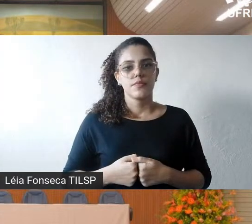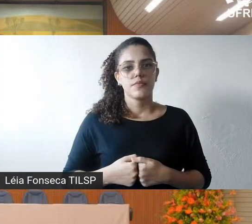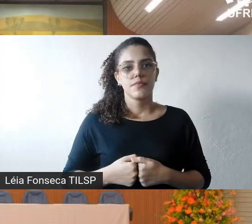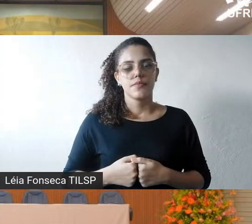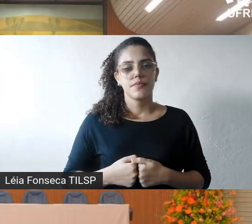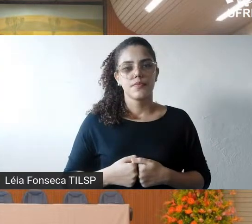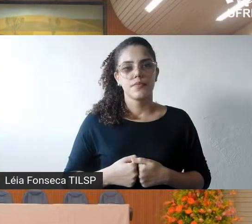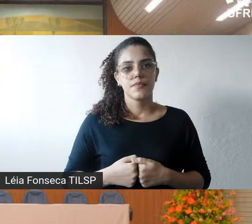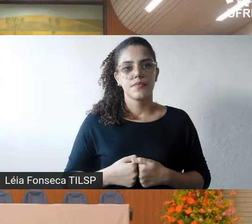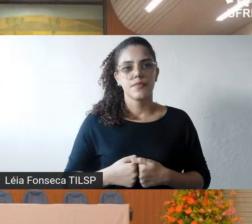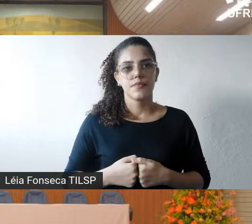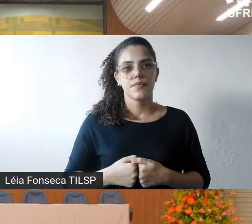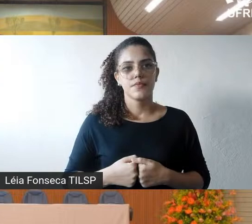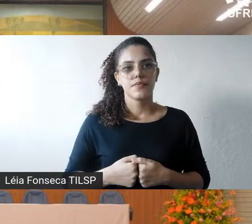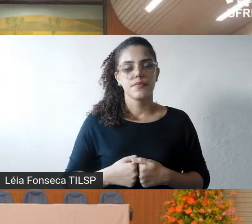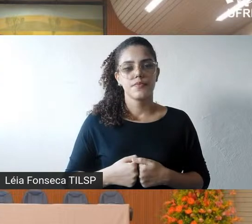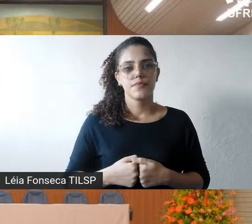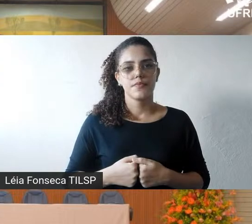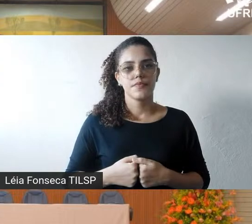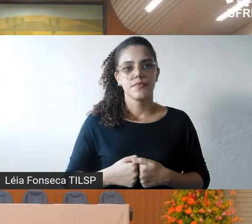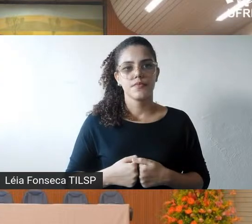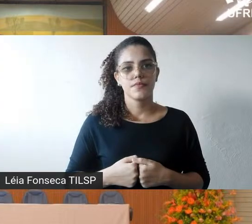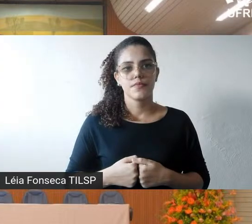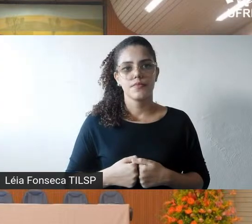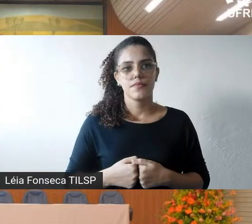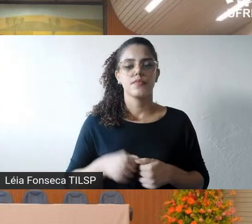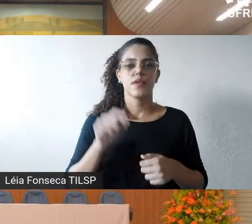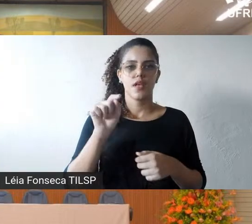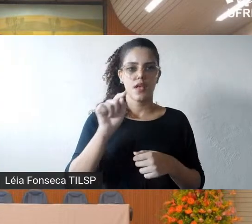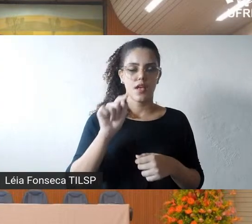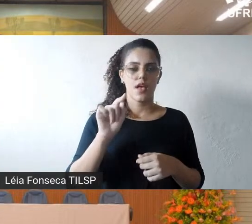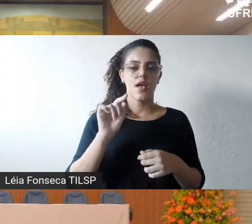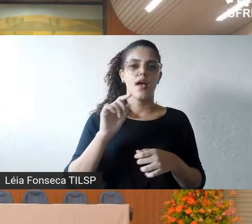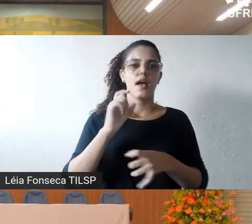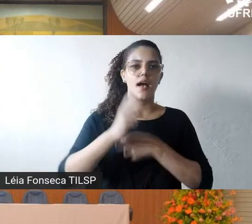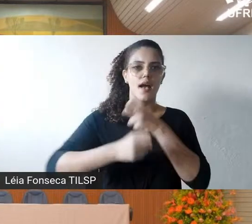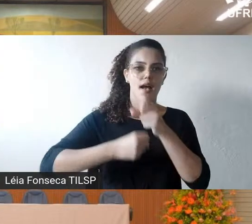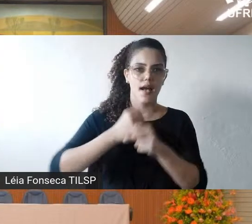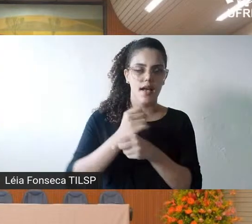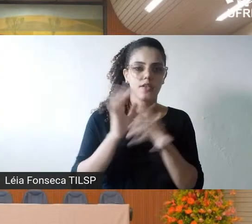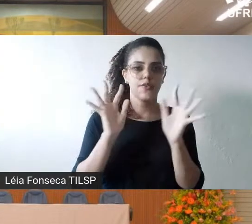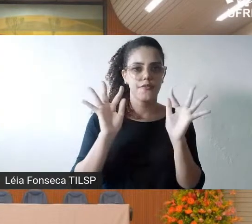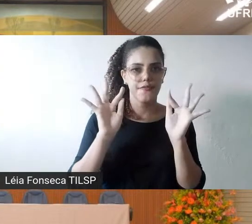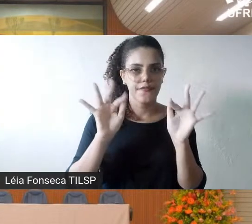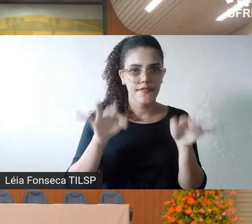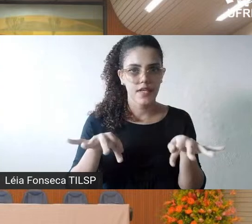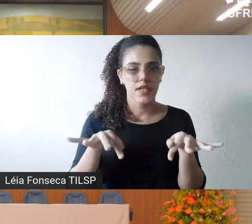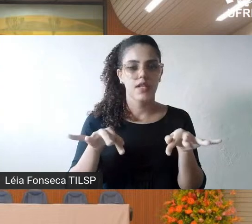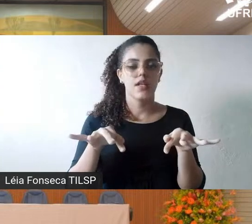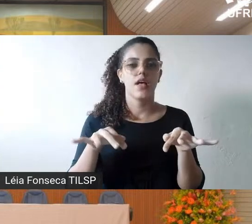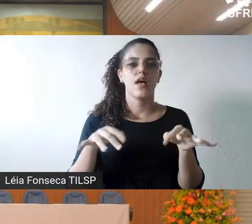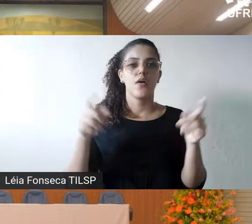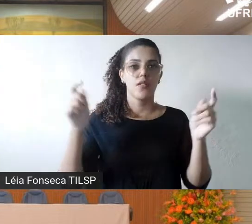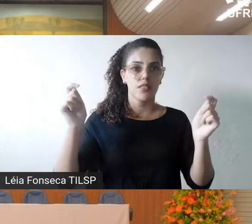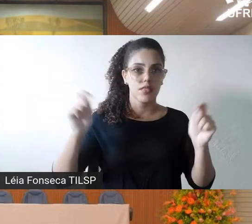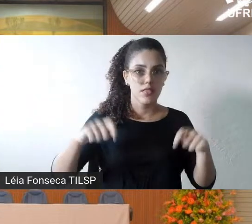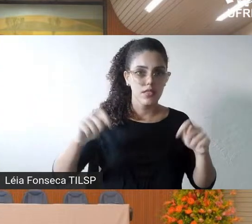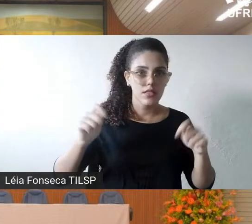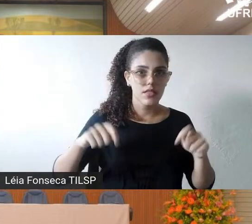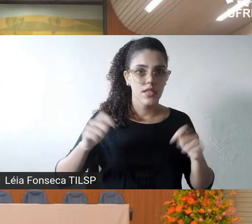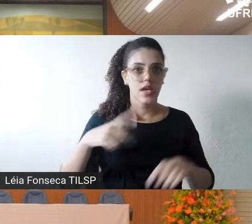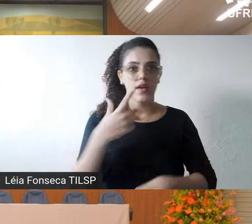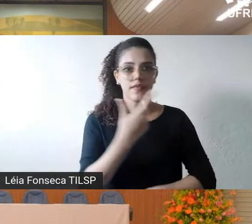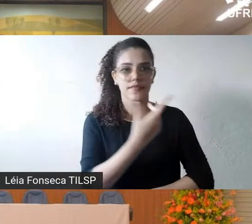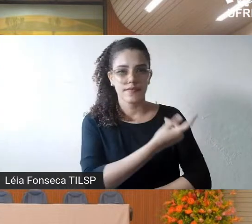se Deus quiser, no final do ano, no início do ano, tendo a possibilidade, com a ampla